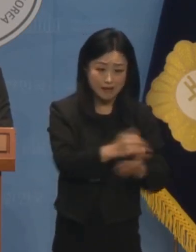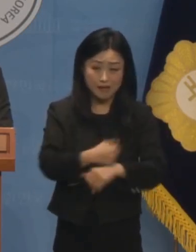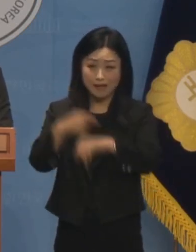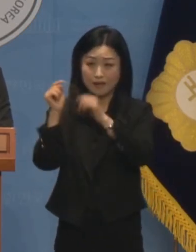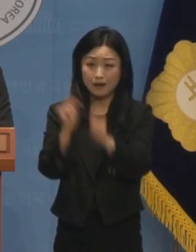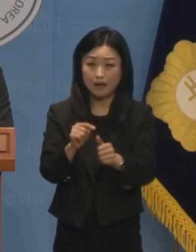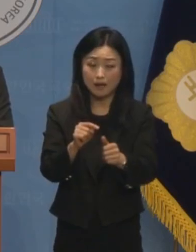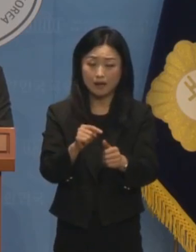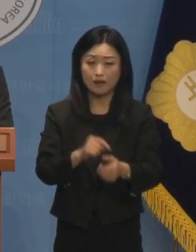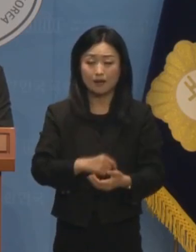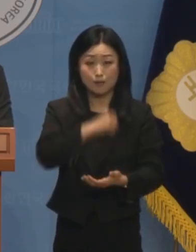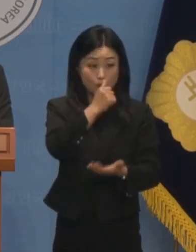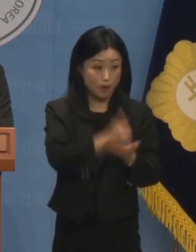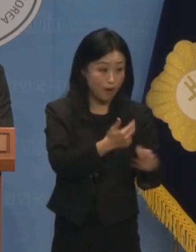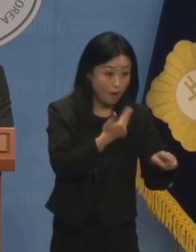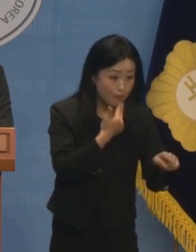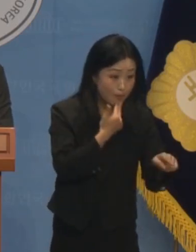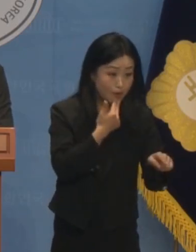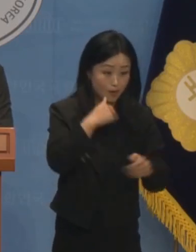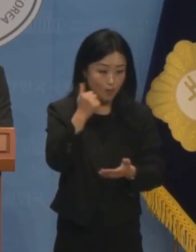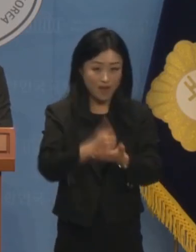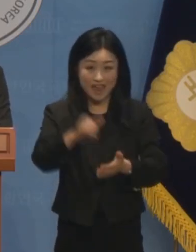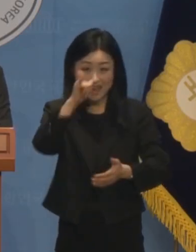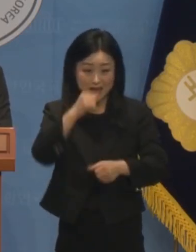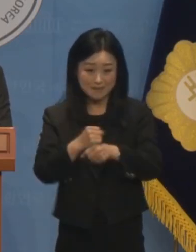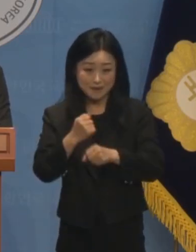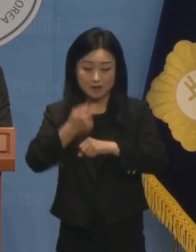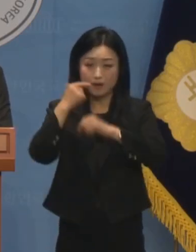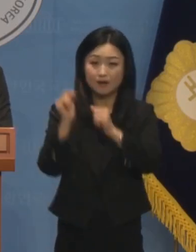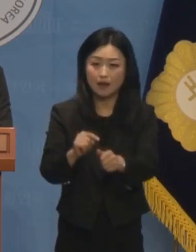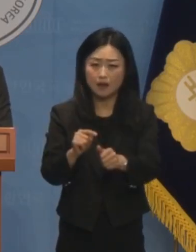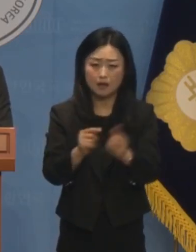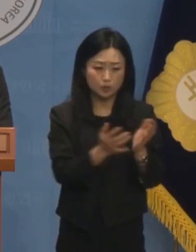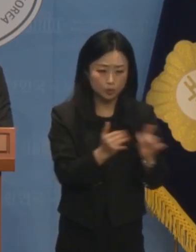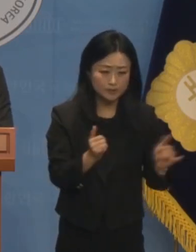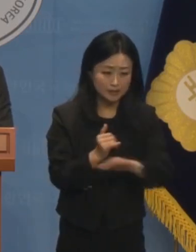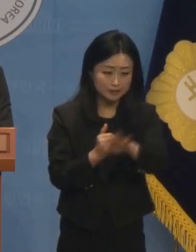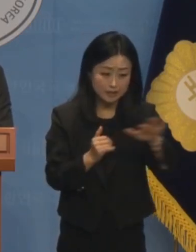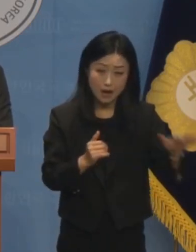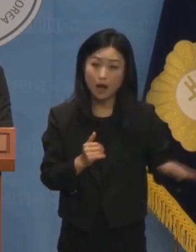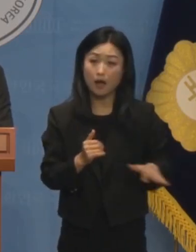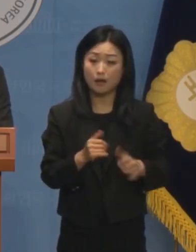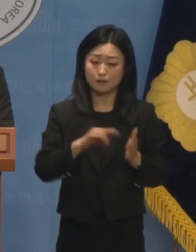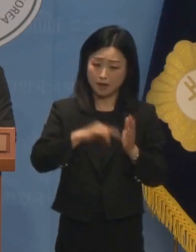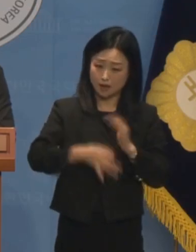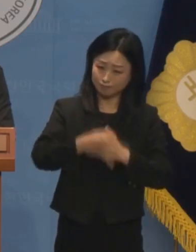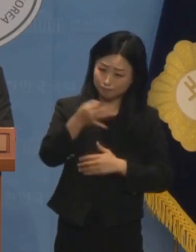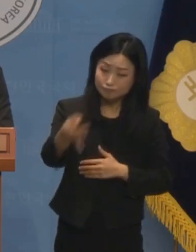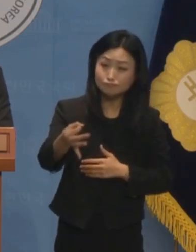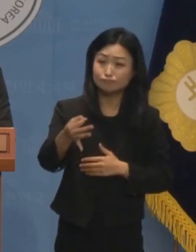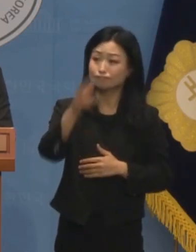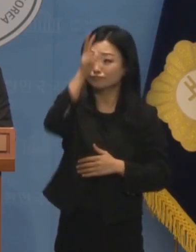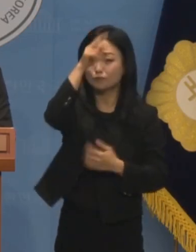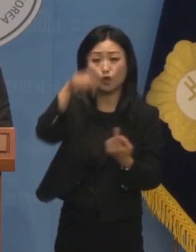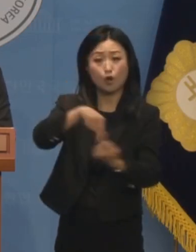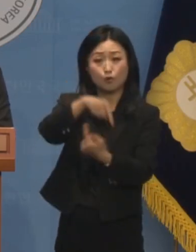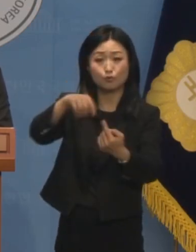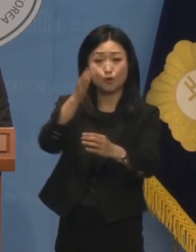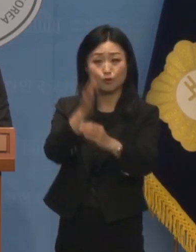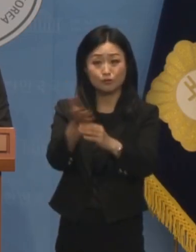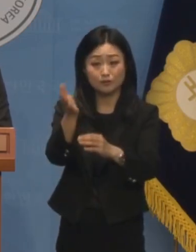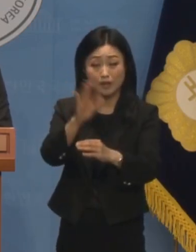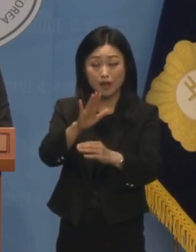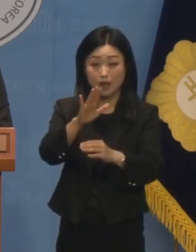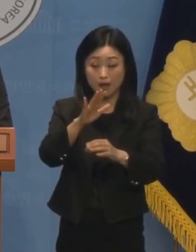뒤집어 씌웠습니다. 그 자리에 있던 모든 노동자들이 성실하게 낸 사금으로 운영되는 경찰이